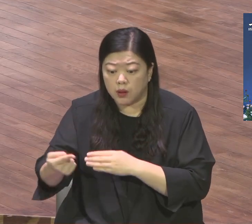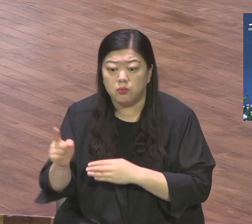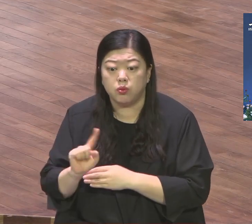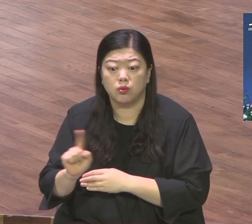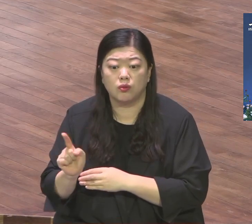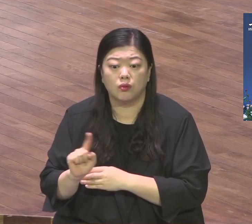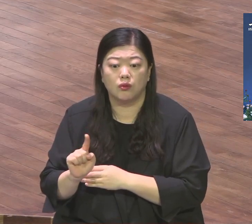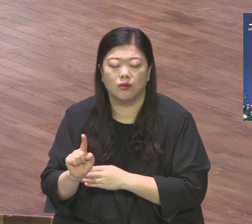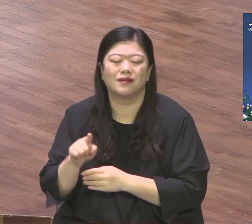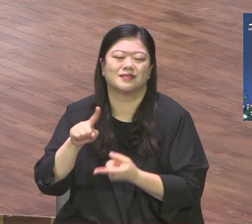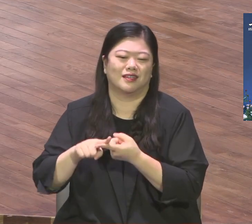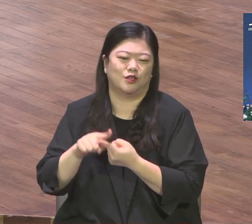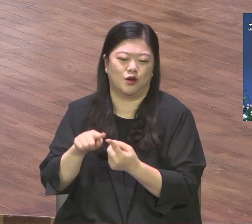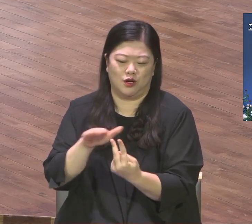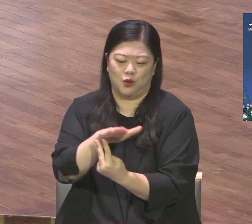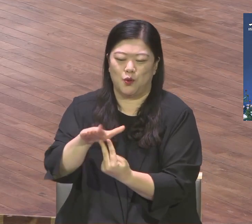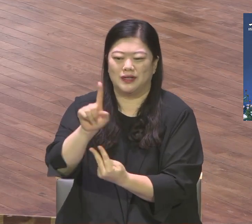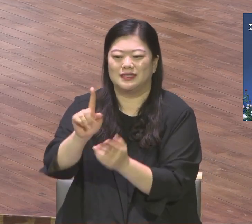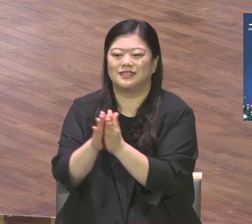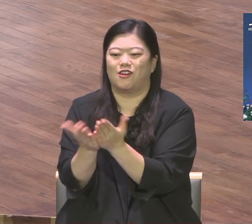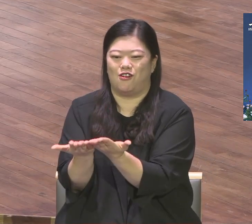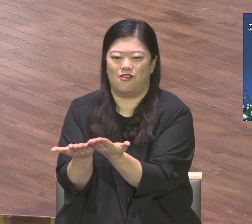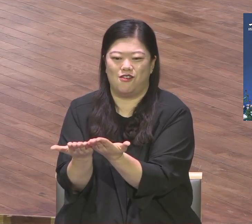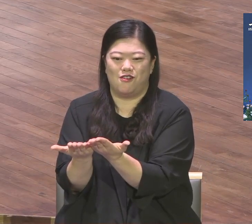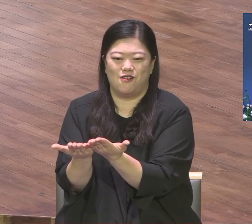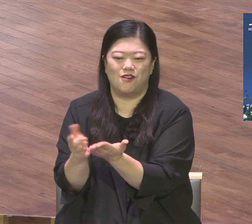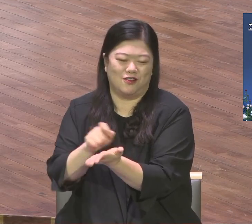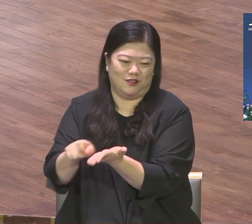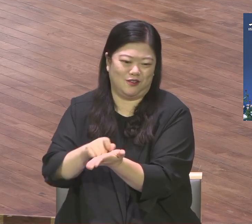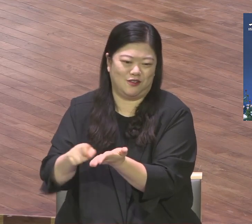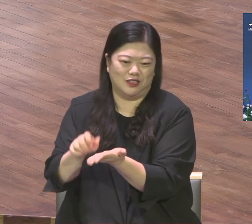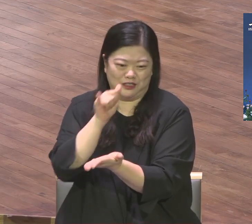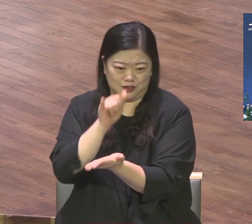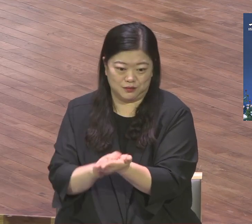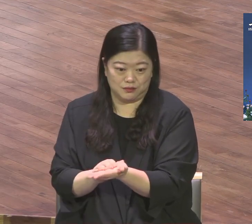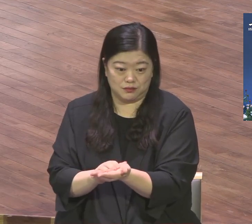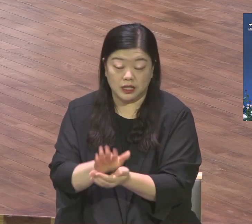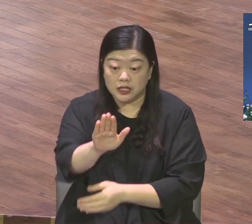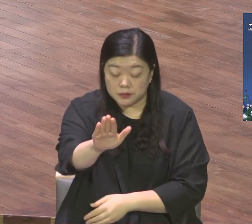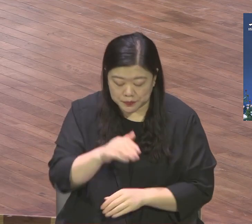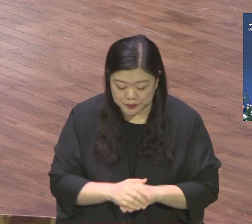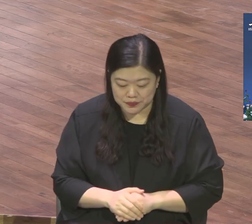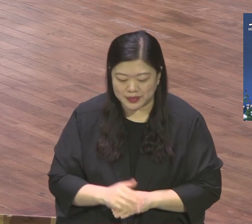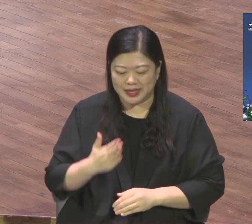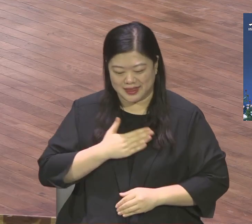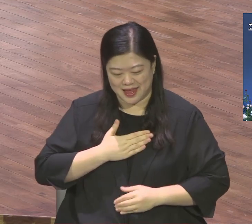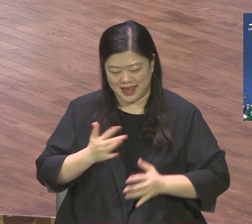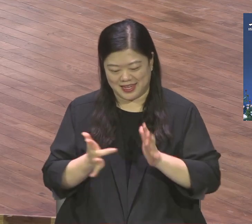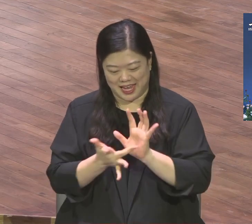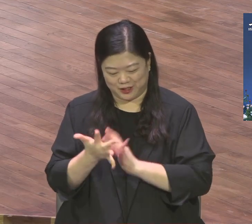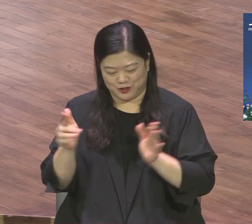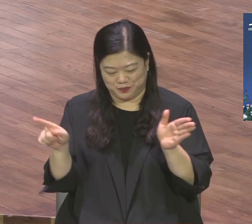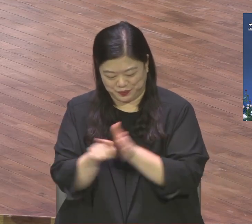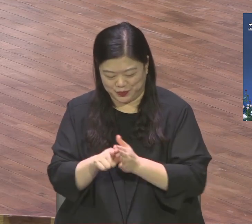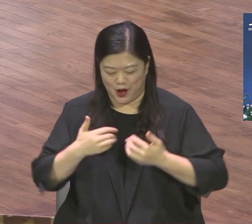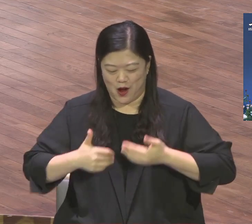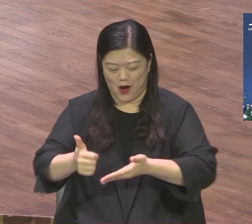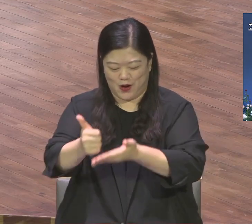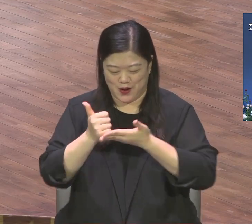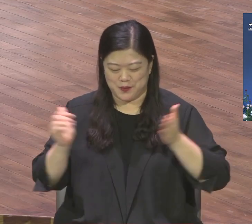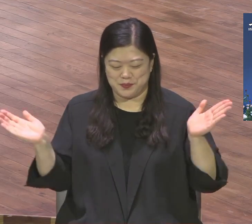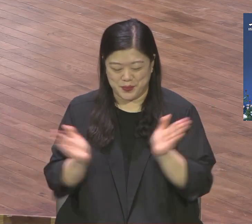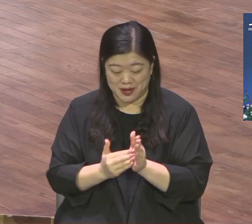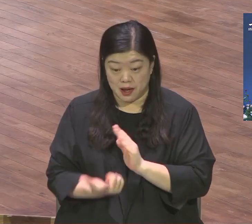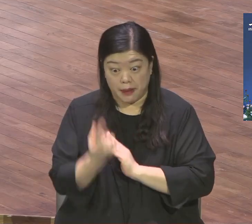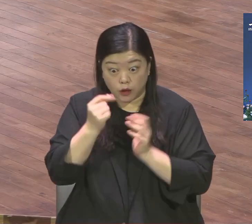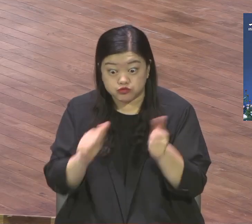텐데 하나님이 안 데려간단 말이에요. 그러니까 사는 동안에 뭘 해야 될 거냐. 구원받아 놓고, 구원받아 놓고 받을런지